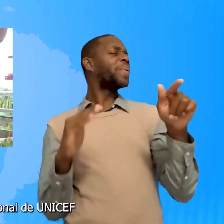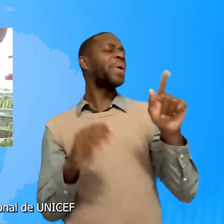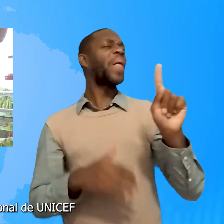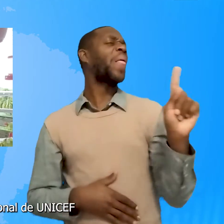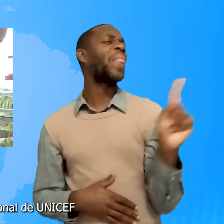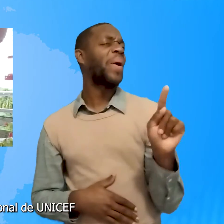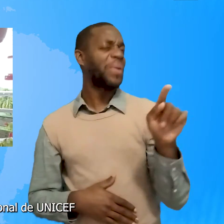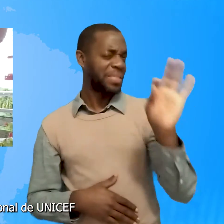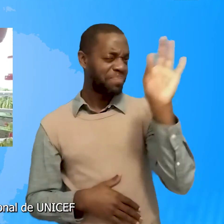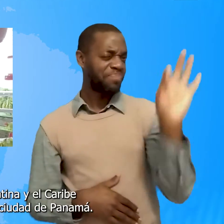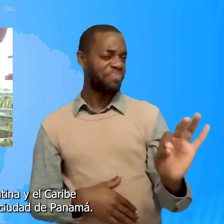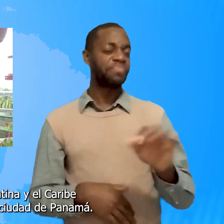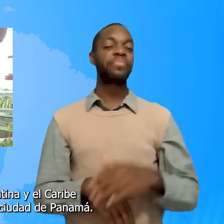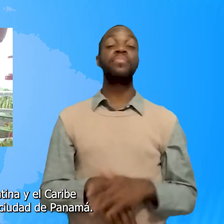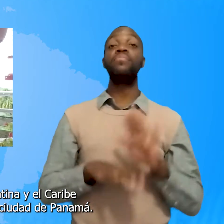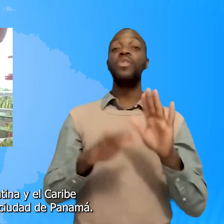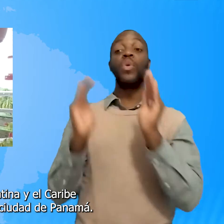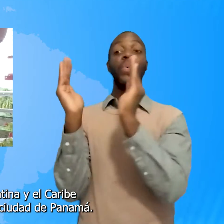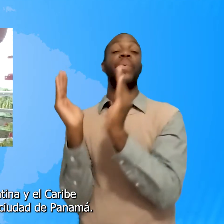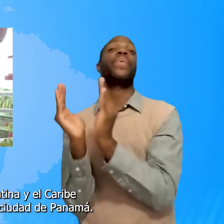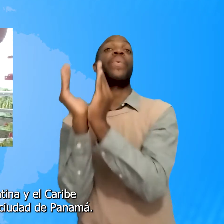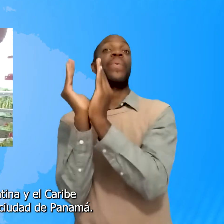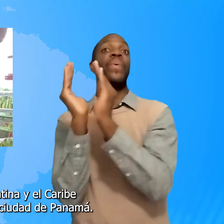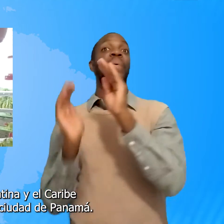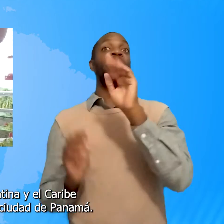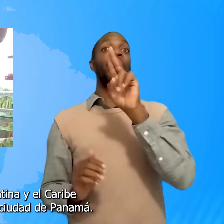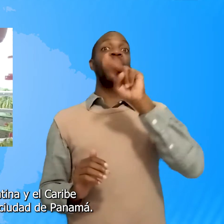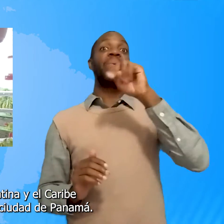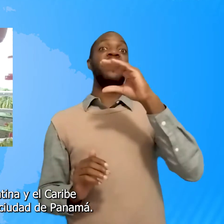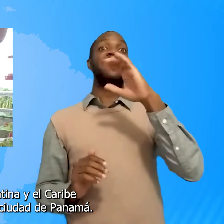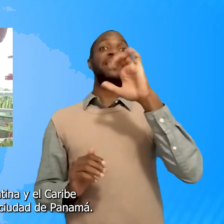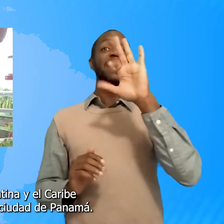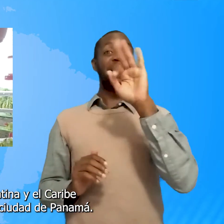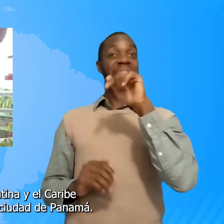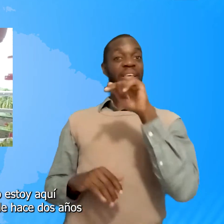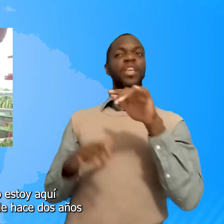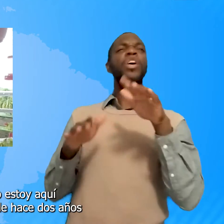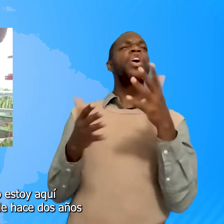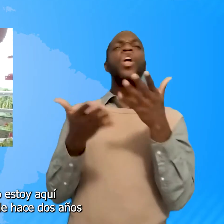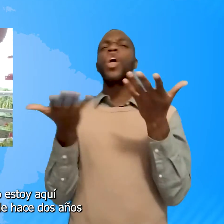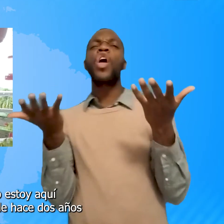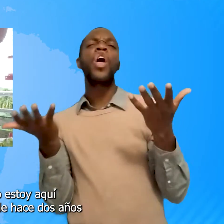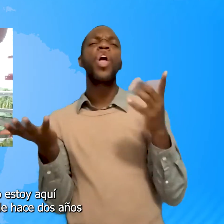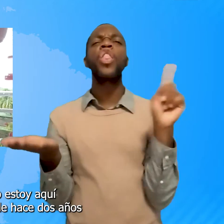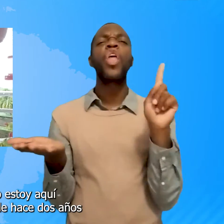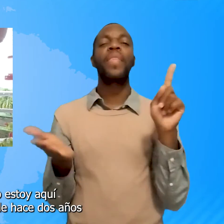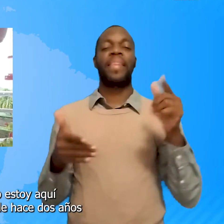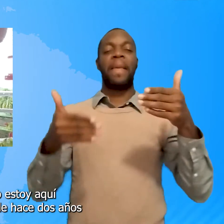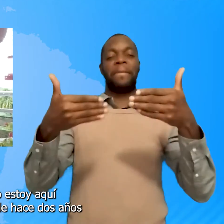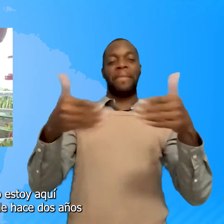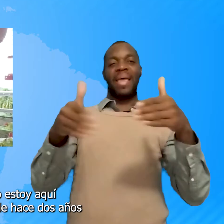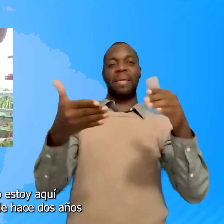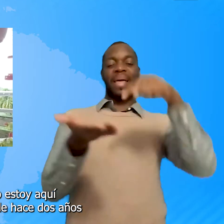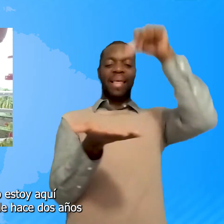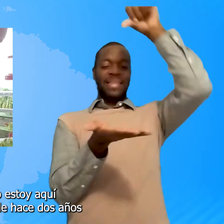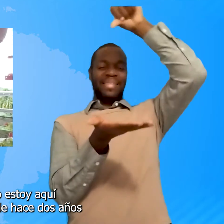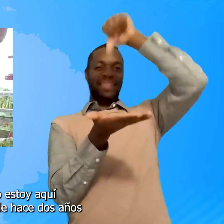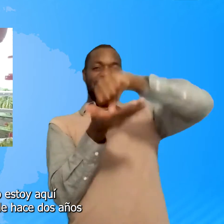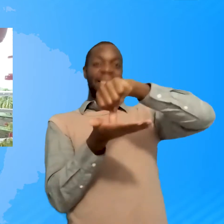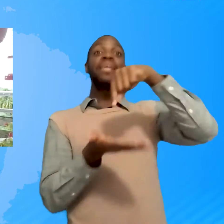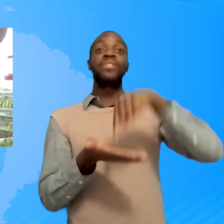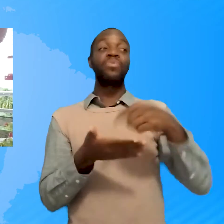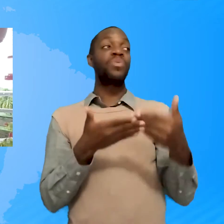La oficina regional de UNICEF para América Latina y el Caribe está situada en la ciudad de Panamá. Entonces, yo estoy aquí en Panamá desde hace